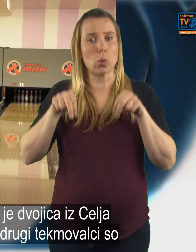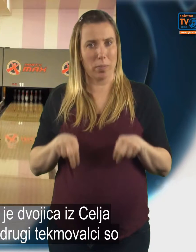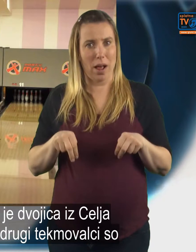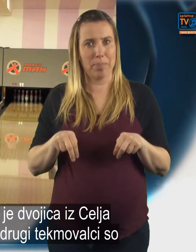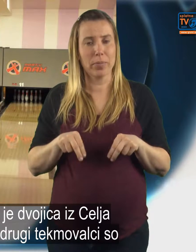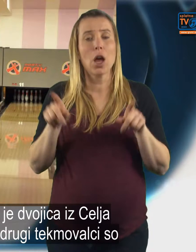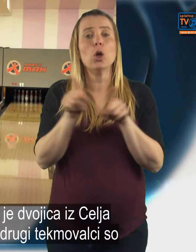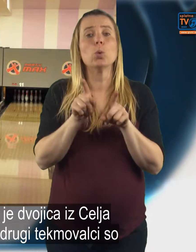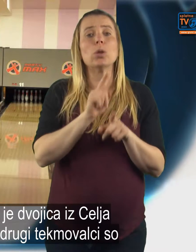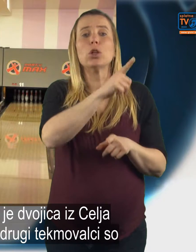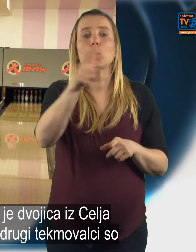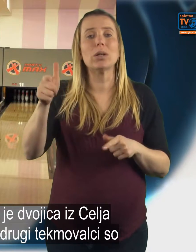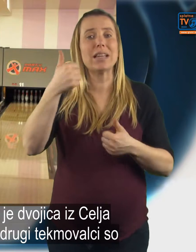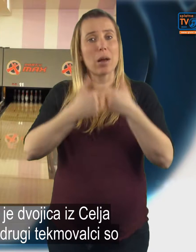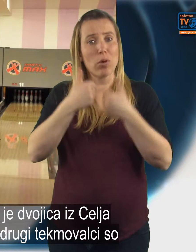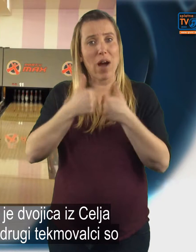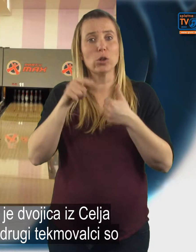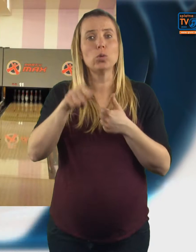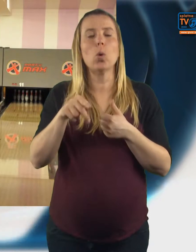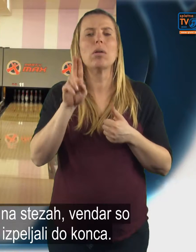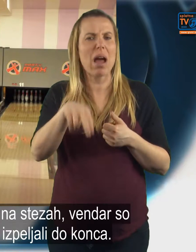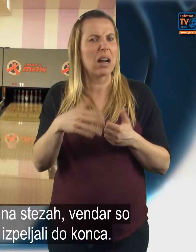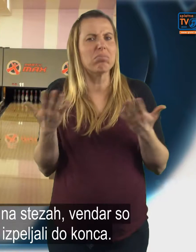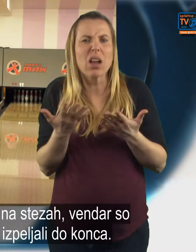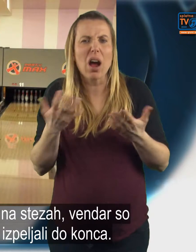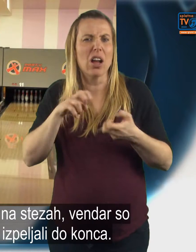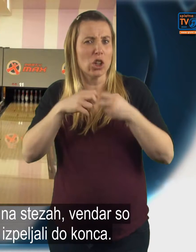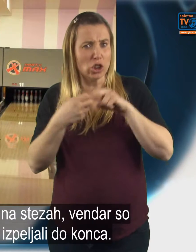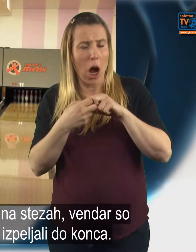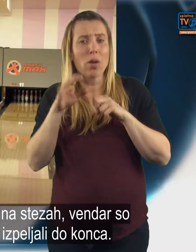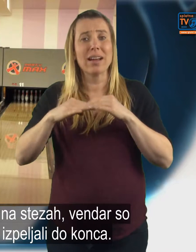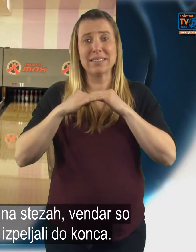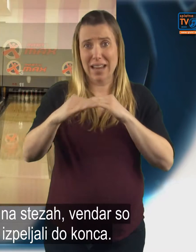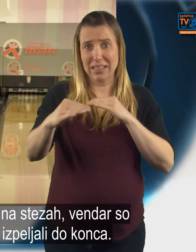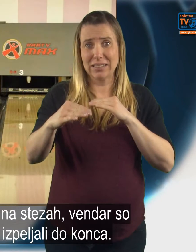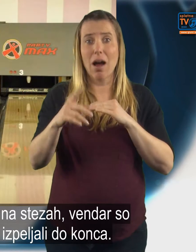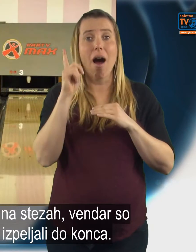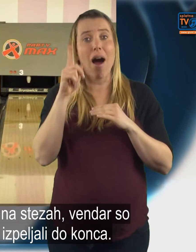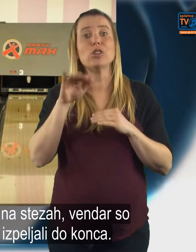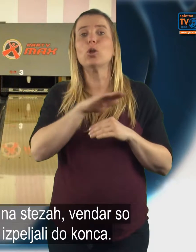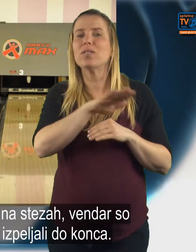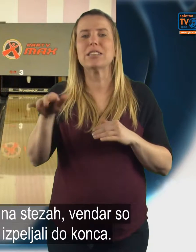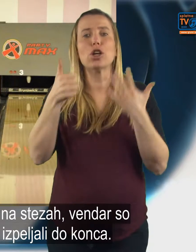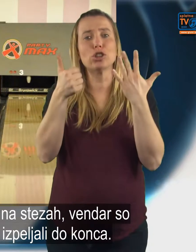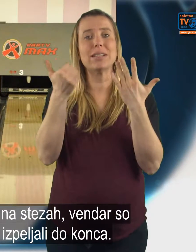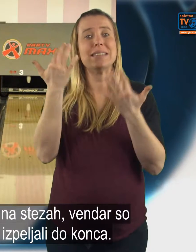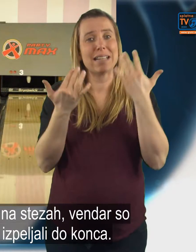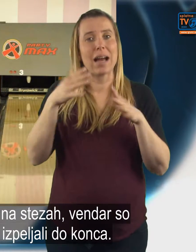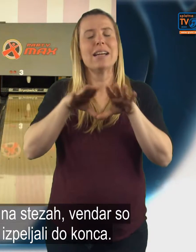odstopila. Tudi drugi tekmovalci so imeli nekaj težav na stezah, vendar so vseh 6 iger izpeljali